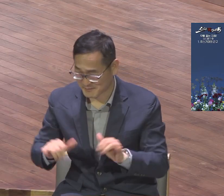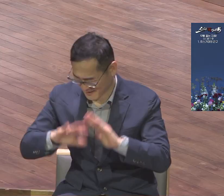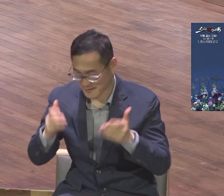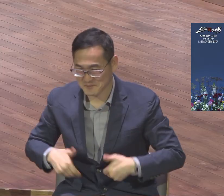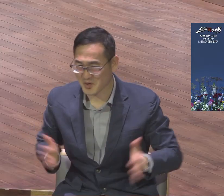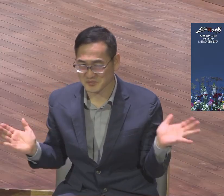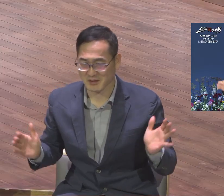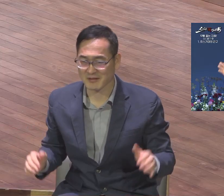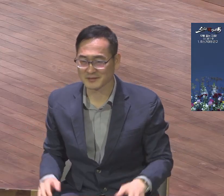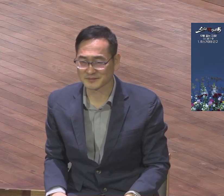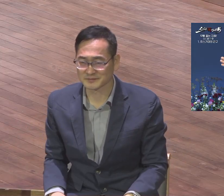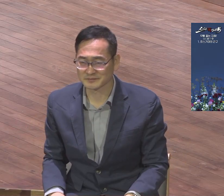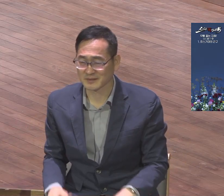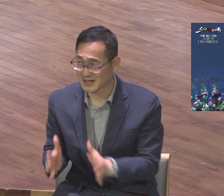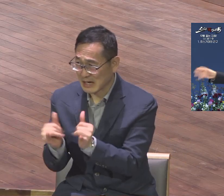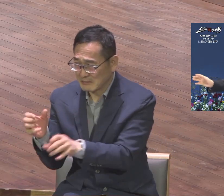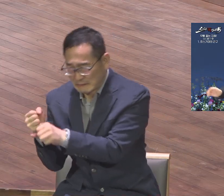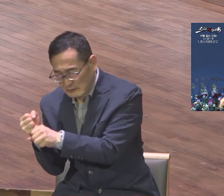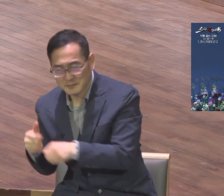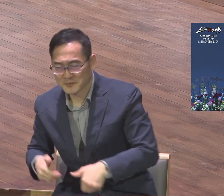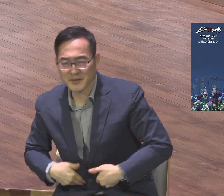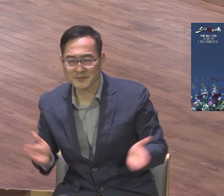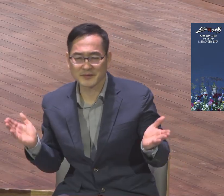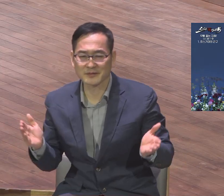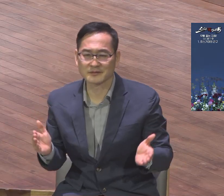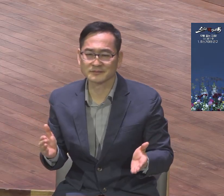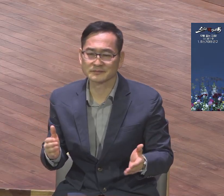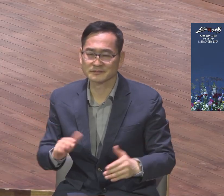없어요. 사람 그 위로 막 걸어도 필요 없고